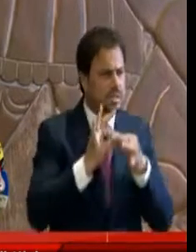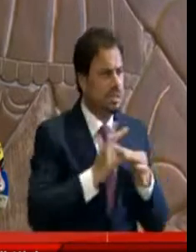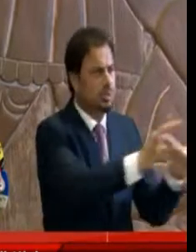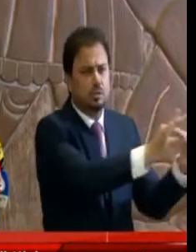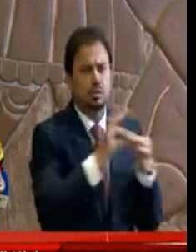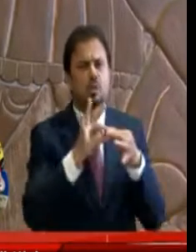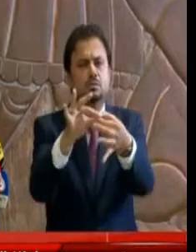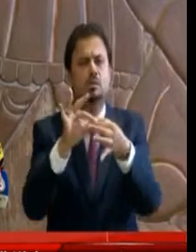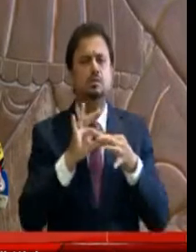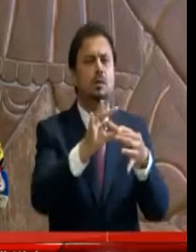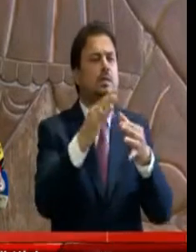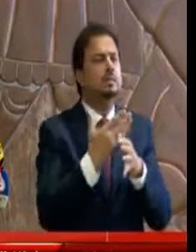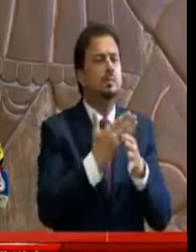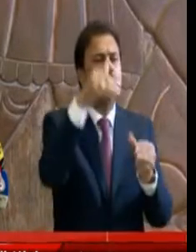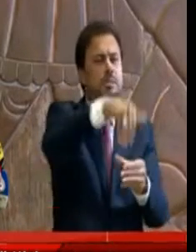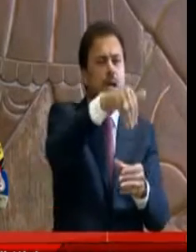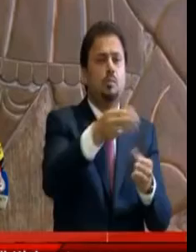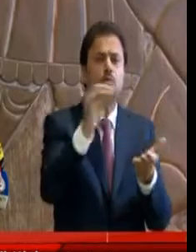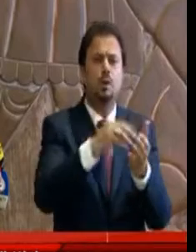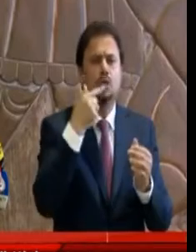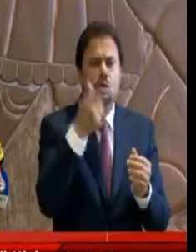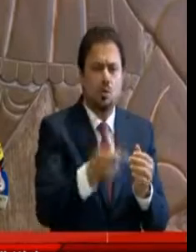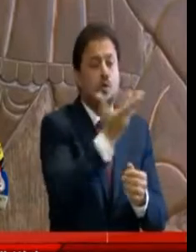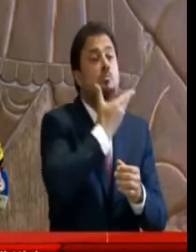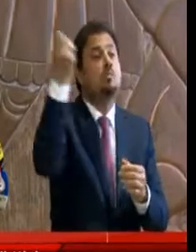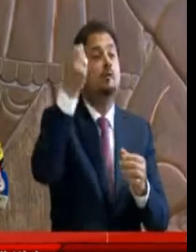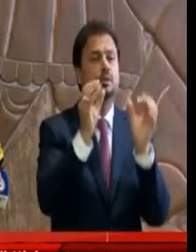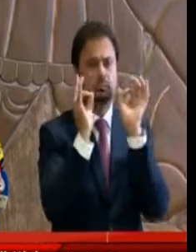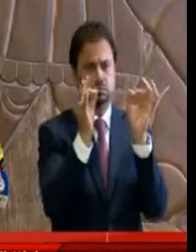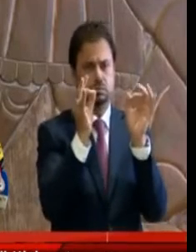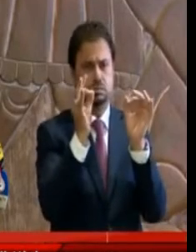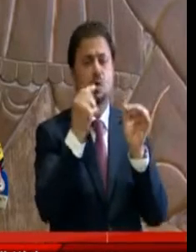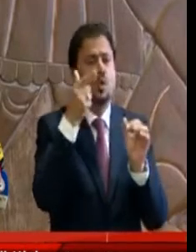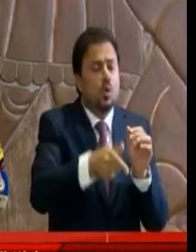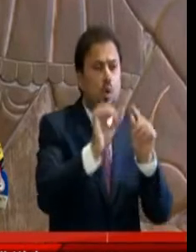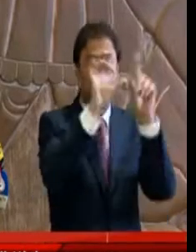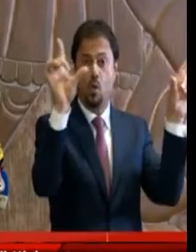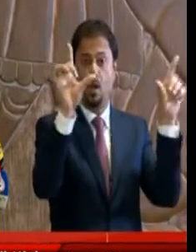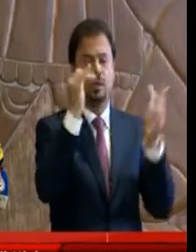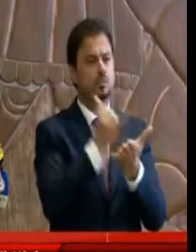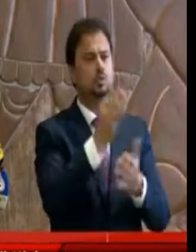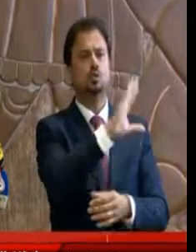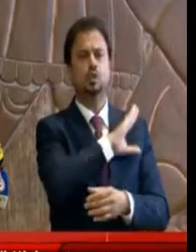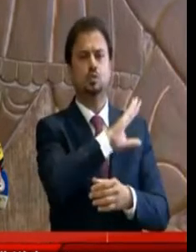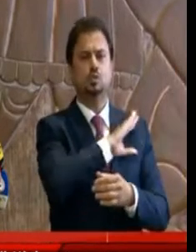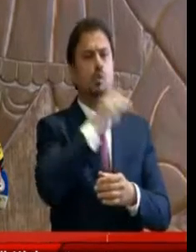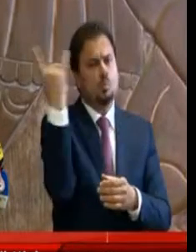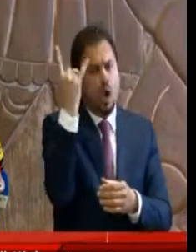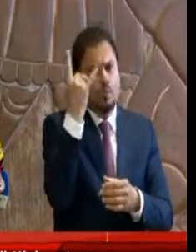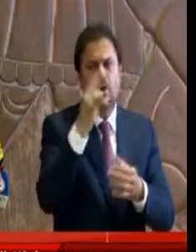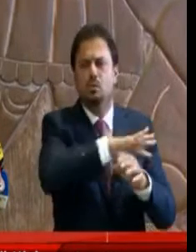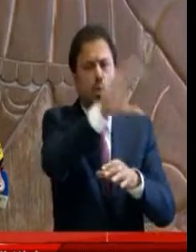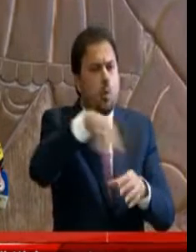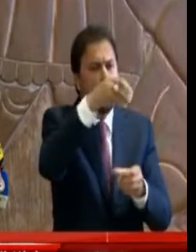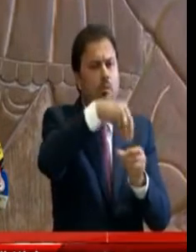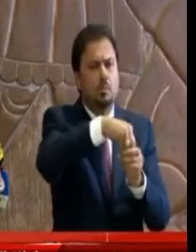للمشهد الانتخابي وإلى المناخ الانتخابي في هذه المحافظات. كان هناك تقييم واضح من الأجهزة الأمنية والاستخبارية